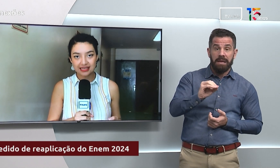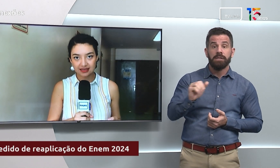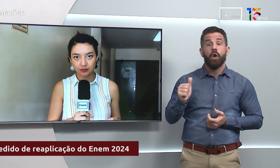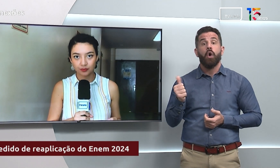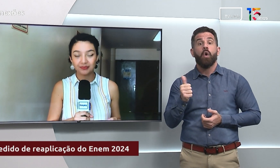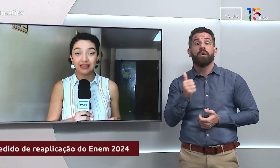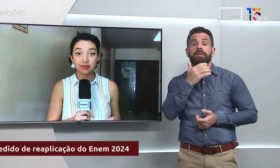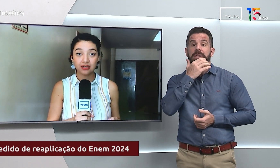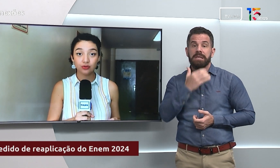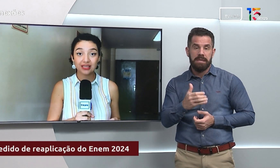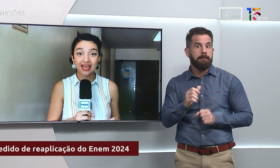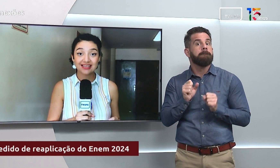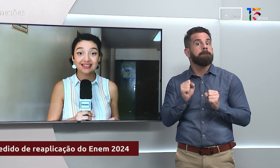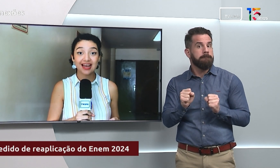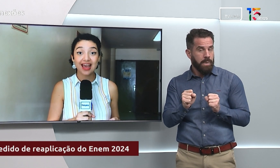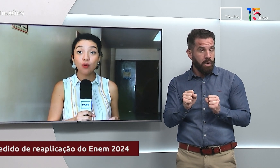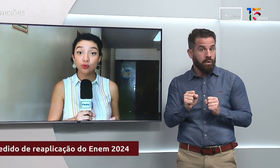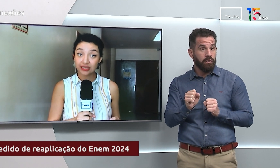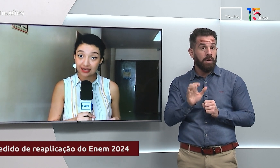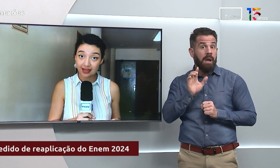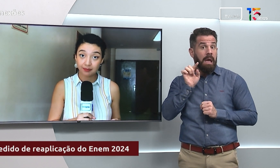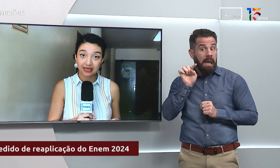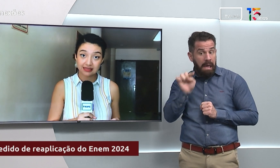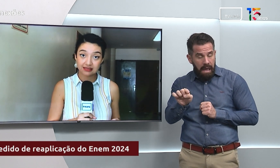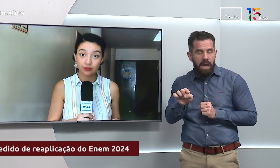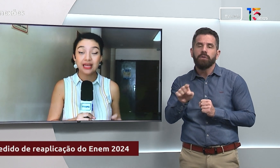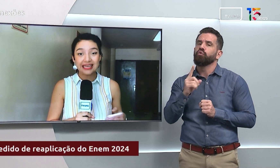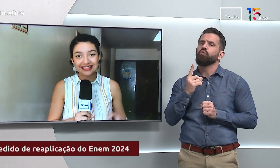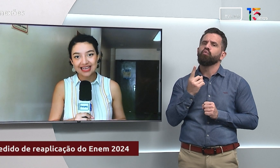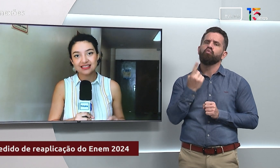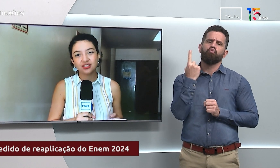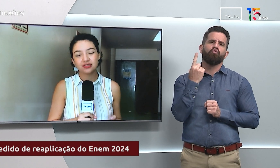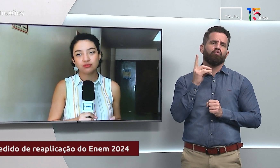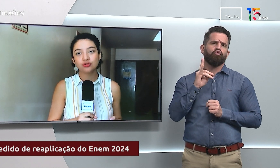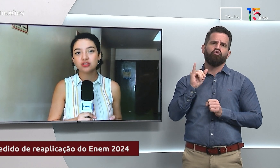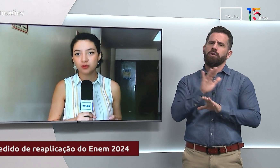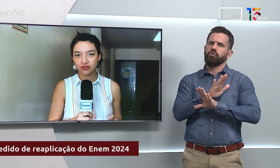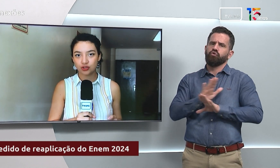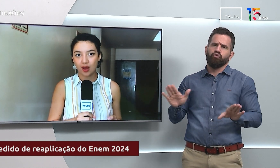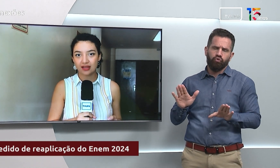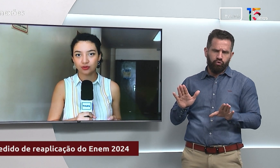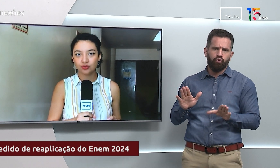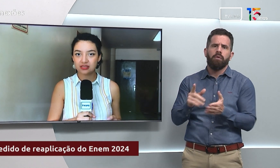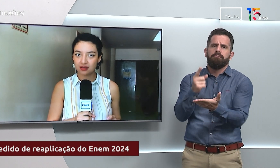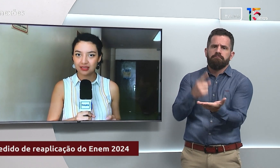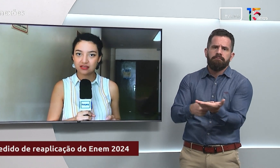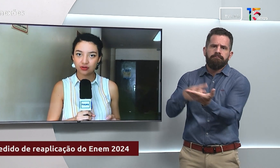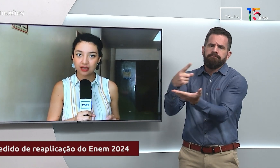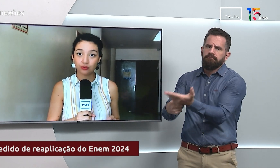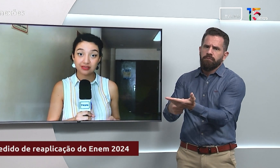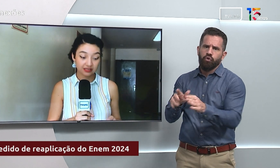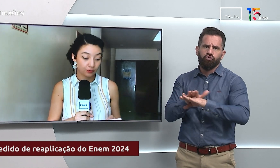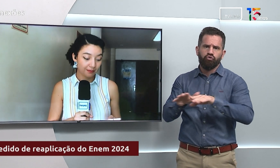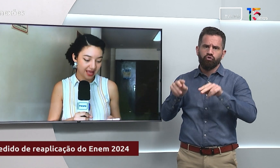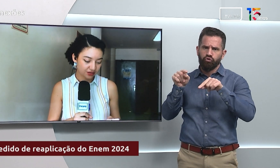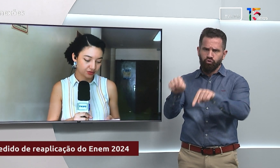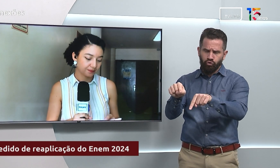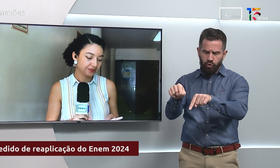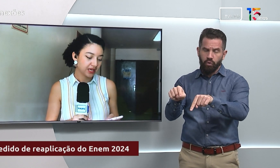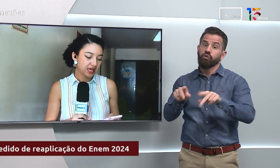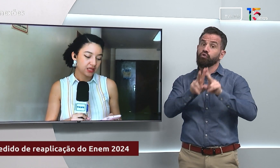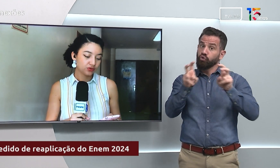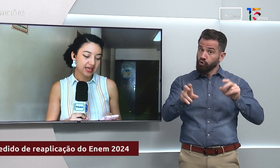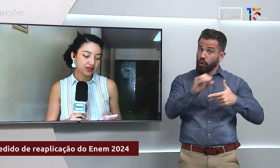de dezembro. Lembrando que esta é a única reaplicação desta edição de 2024 do Exame Nacional do Ensino